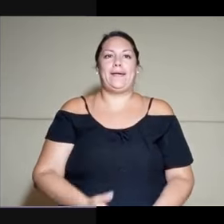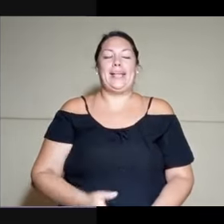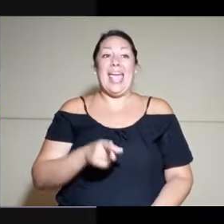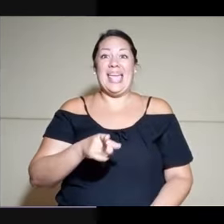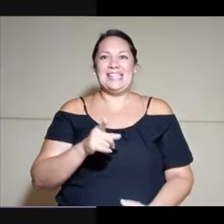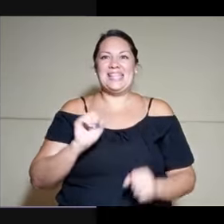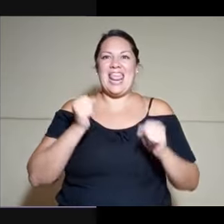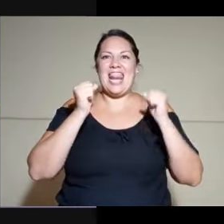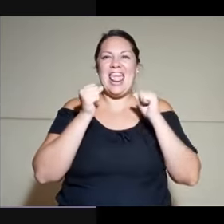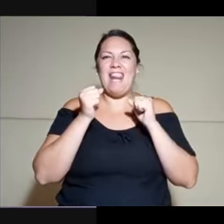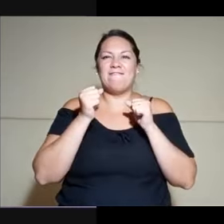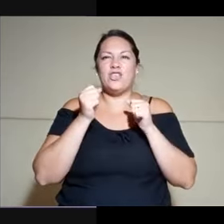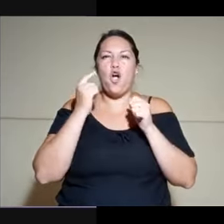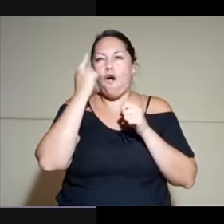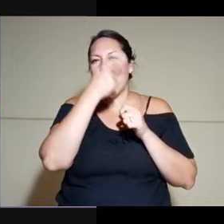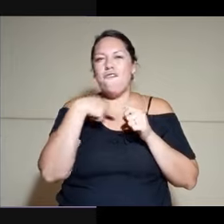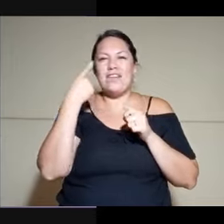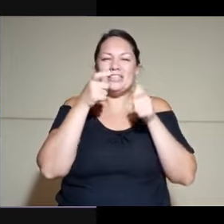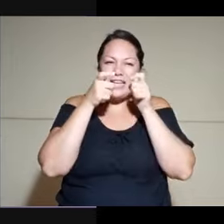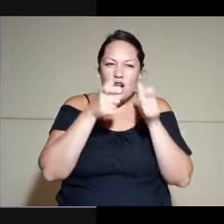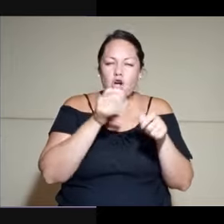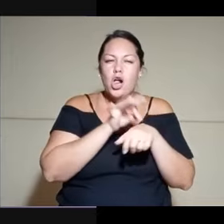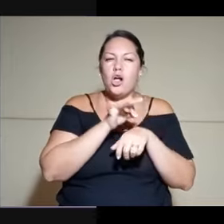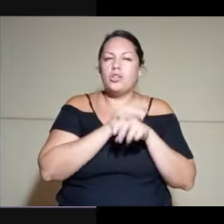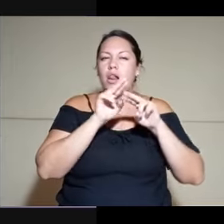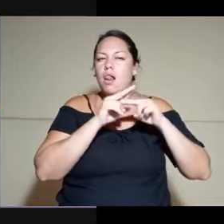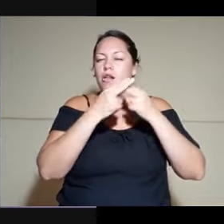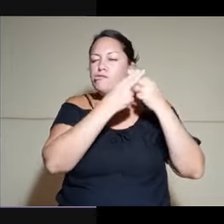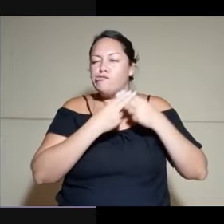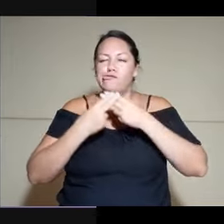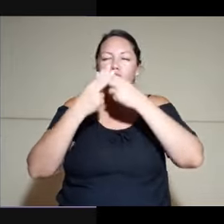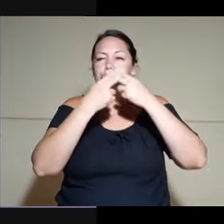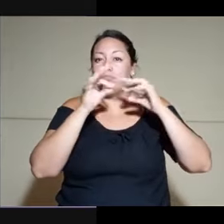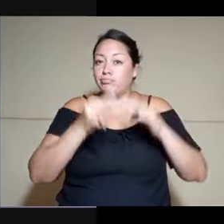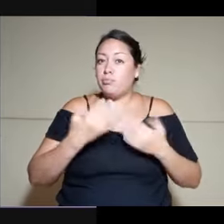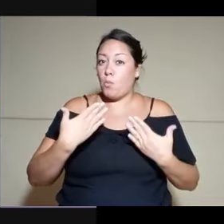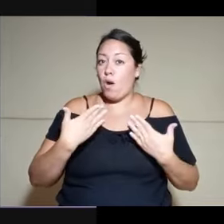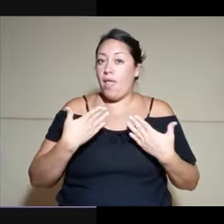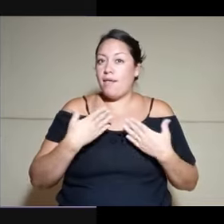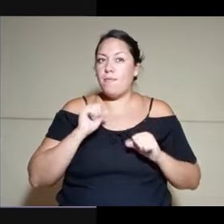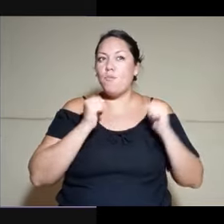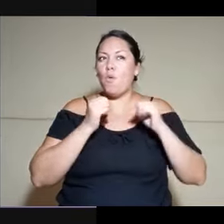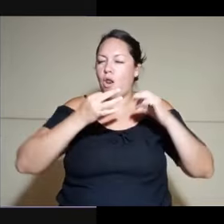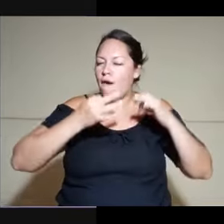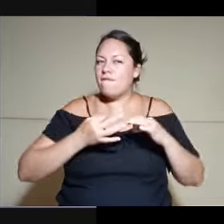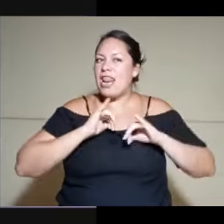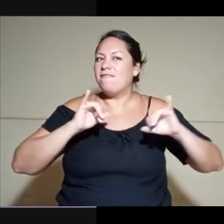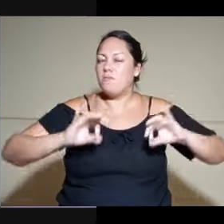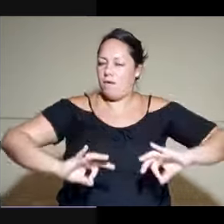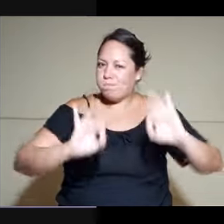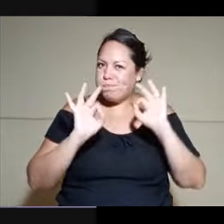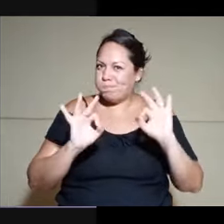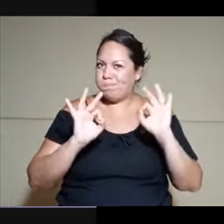una guiñada, muestre los dientes, sople, está evaluando el nervio facial. Si todo eso la persona lo puede